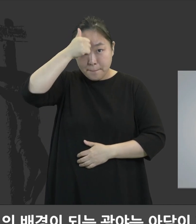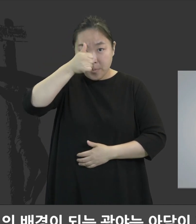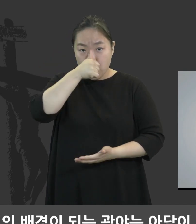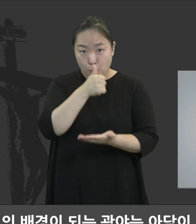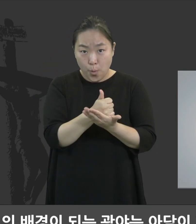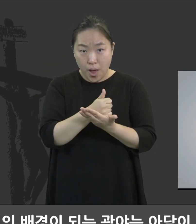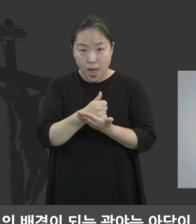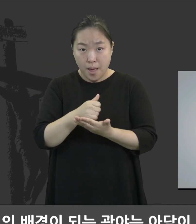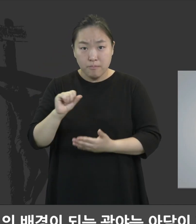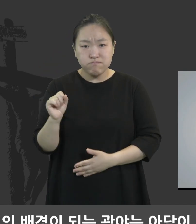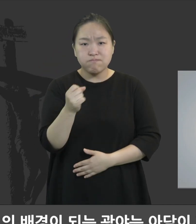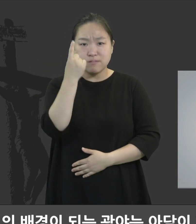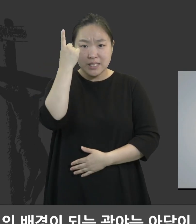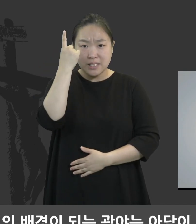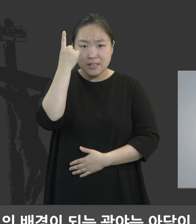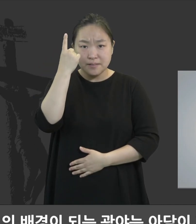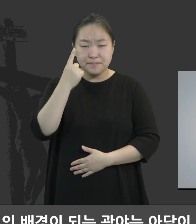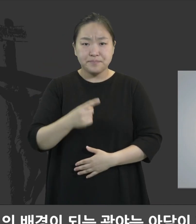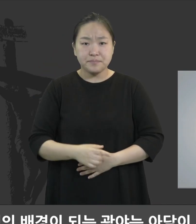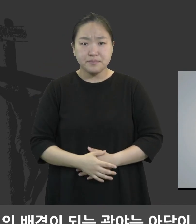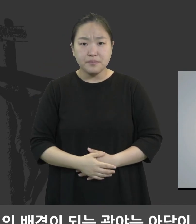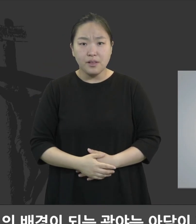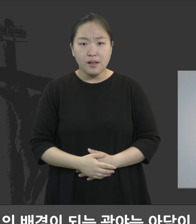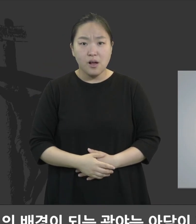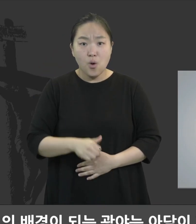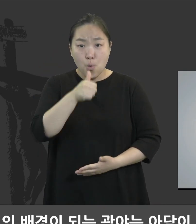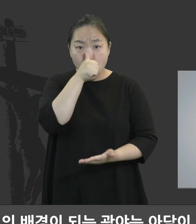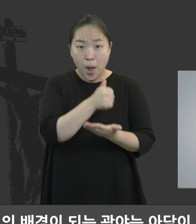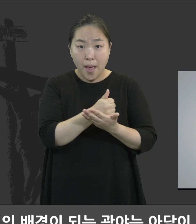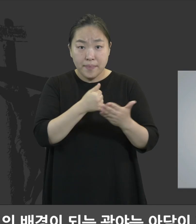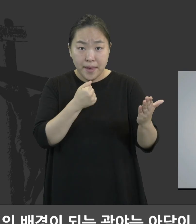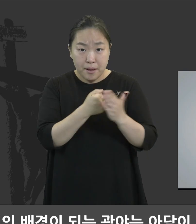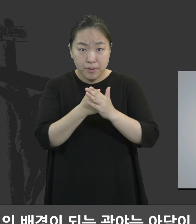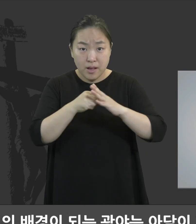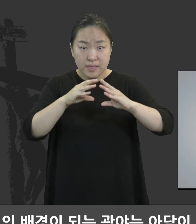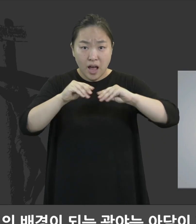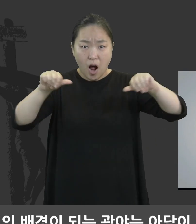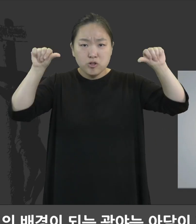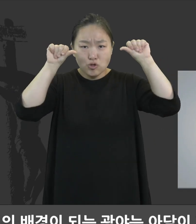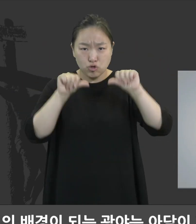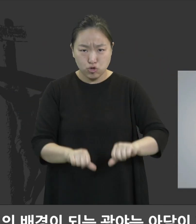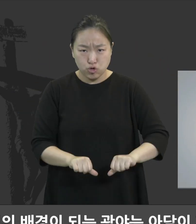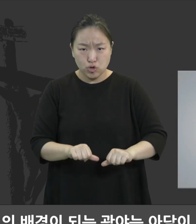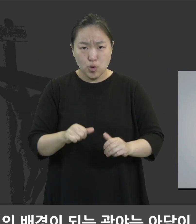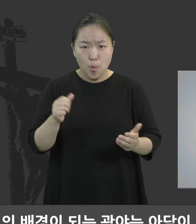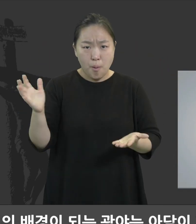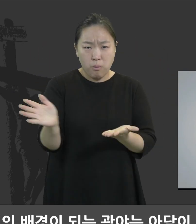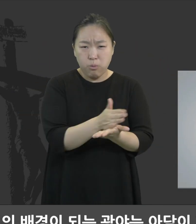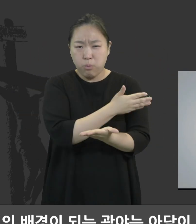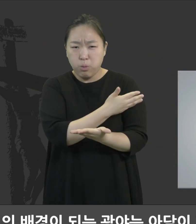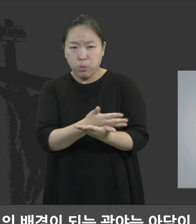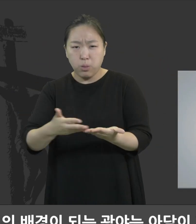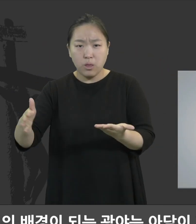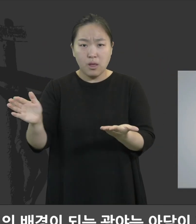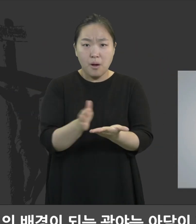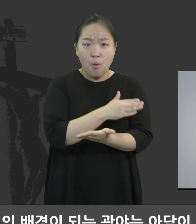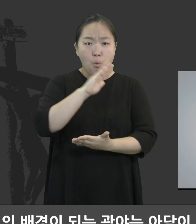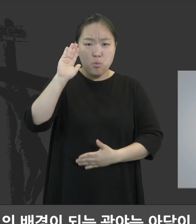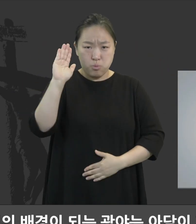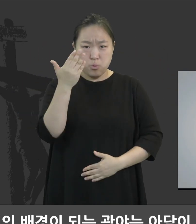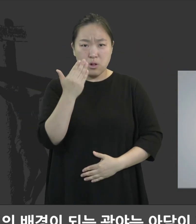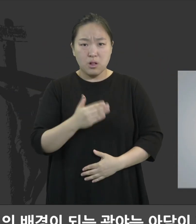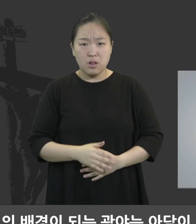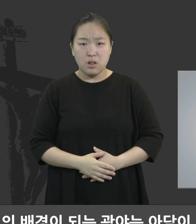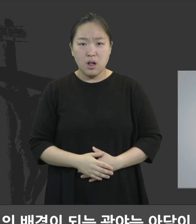광야는 아담이 저지른 죄의 결과였습니다. 아담의 죄로 인해 땅이 저주를 받고